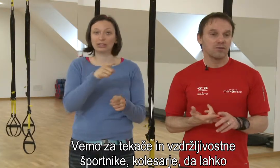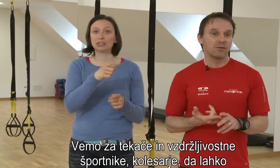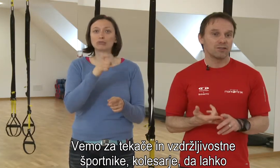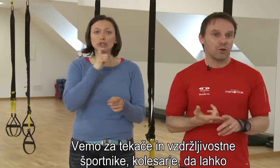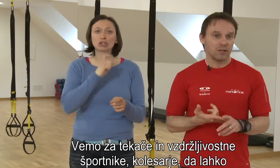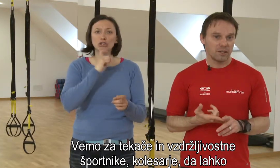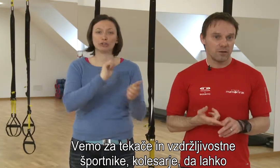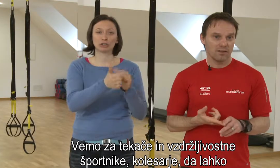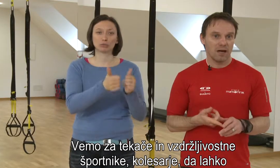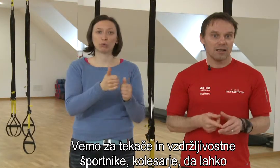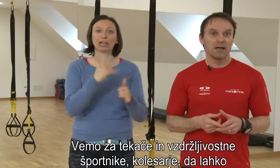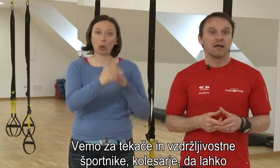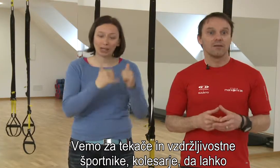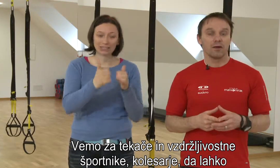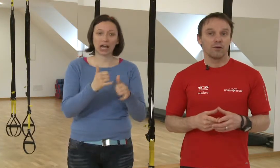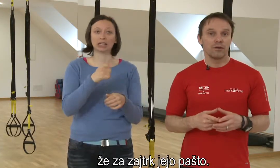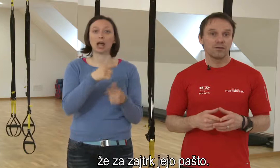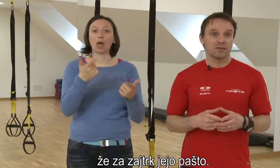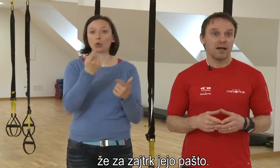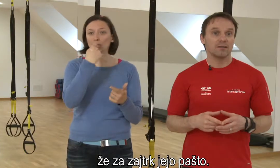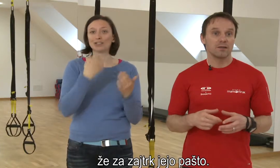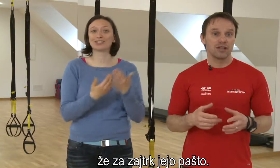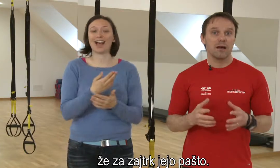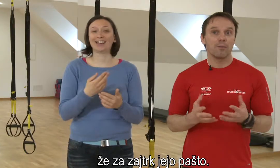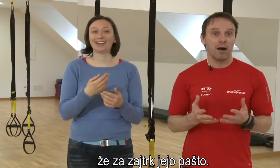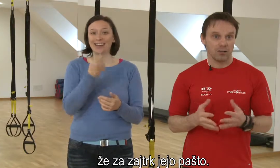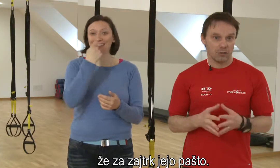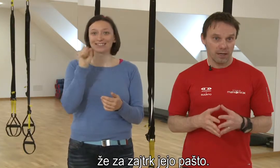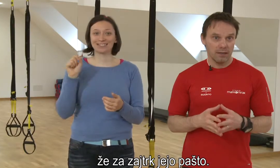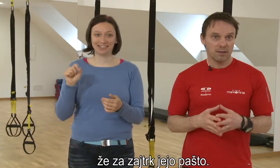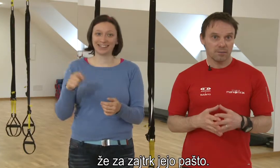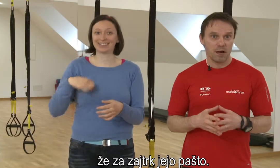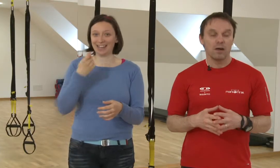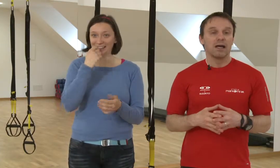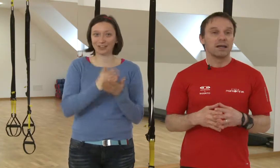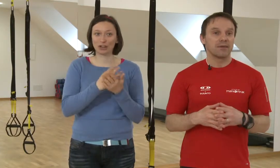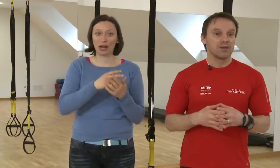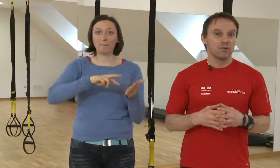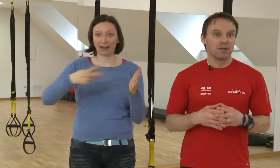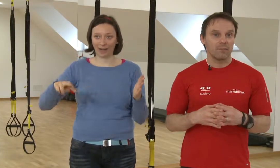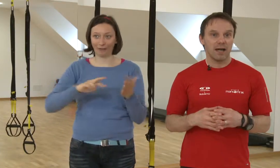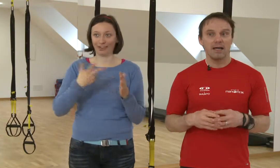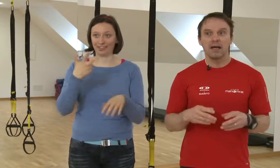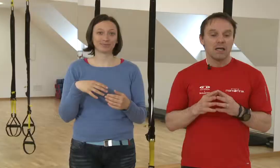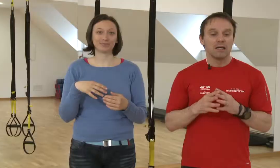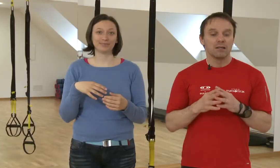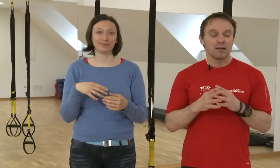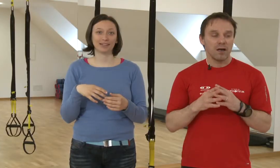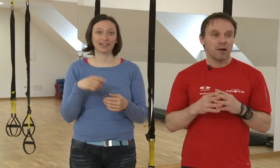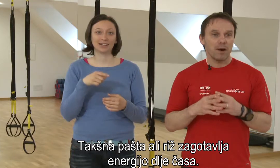vzdržljivostne športnike, kolesarje, da lahko jejo za zajtrk že pašto, ne? Se pravi, neke 3 ure prej in taka pašta